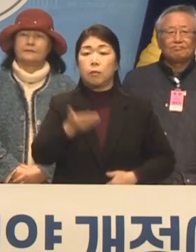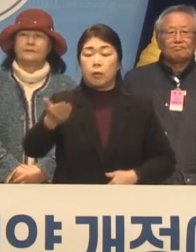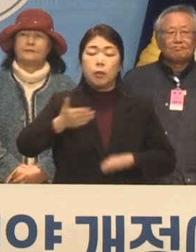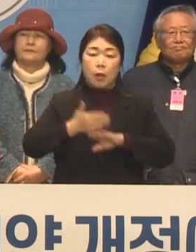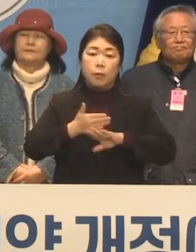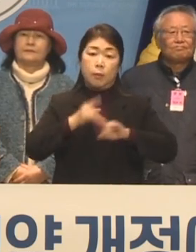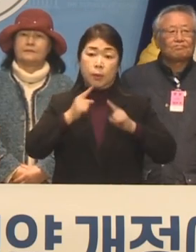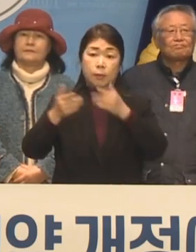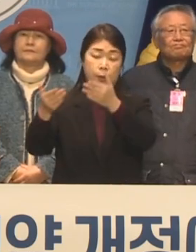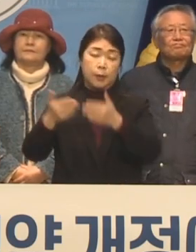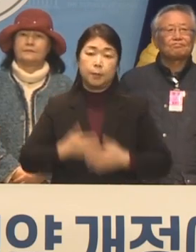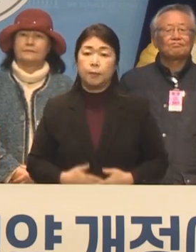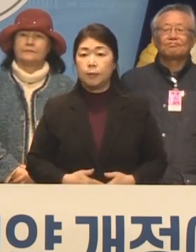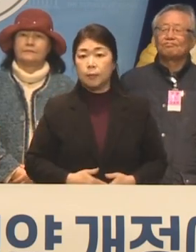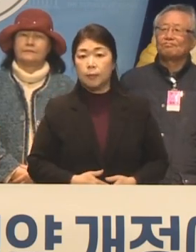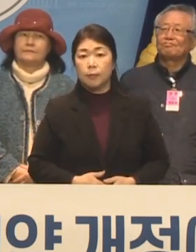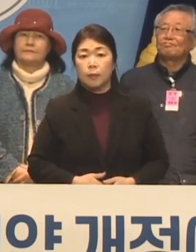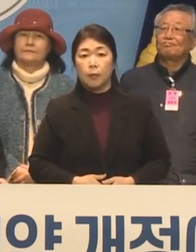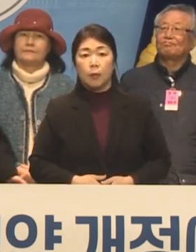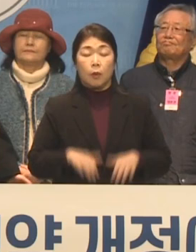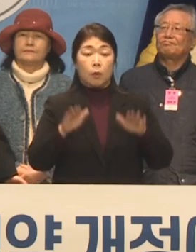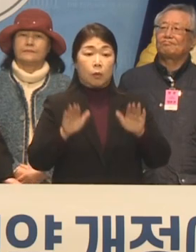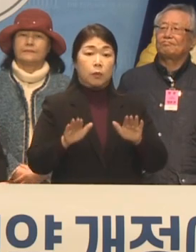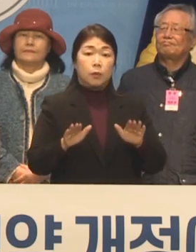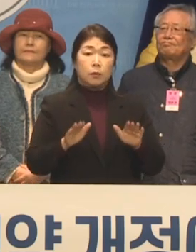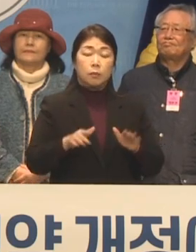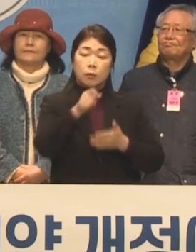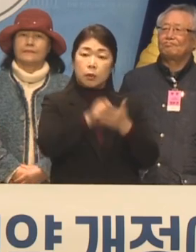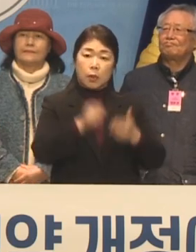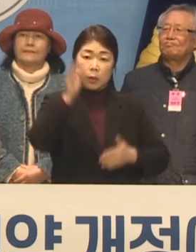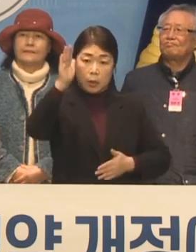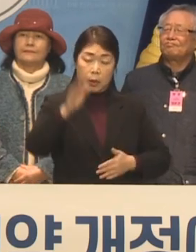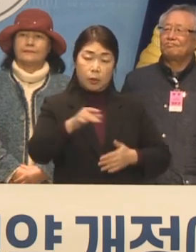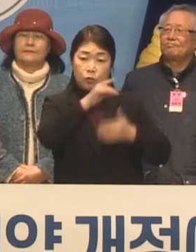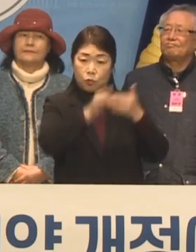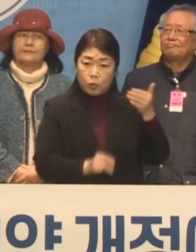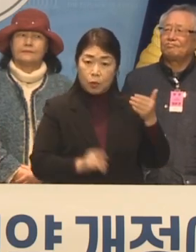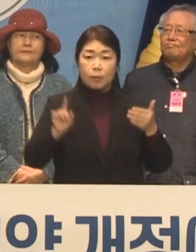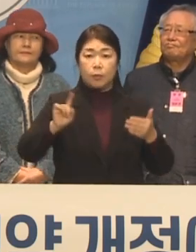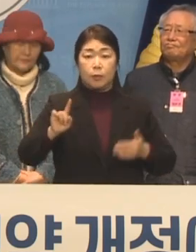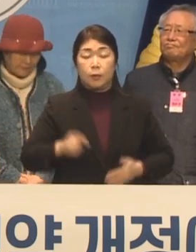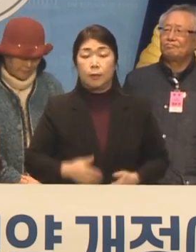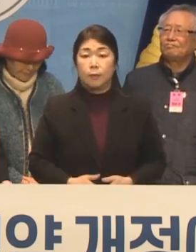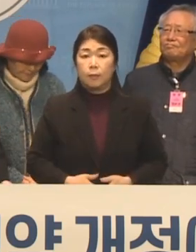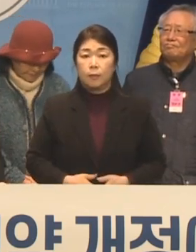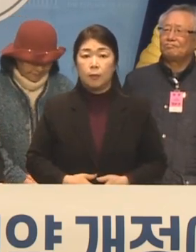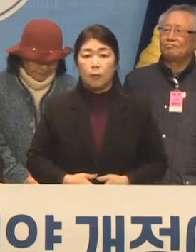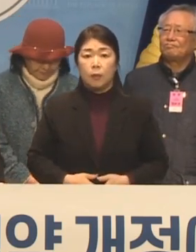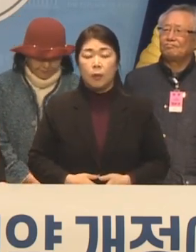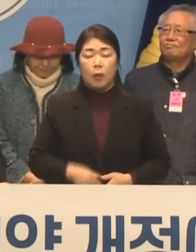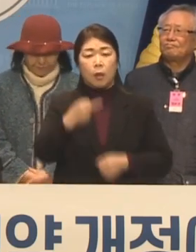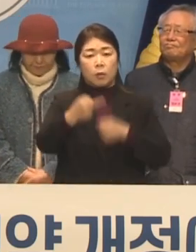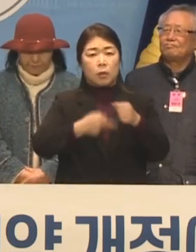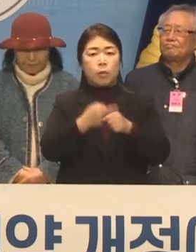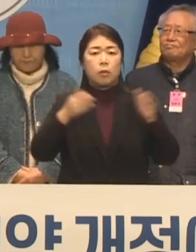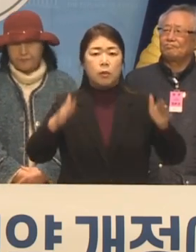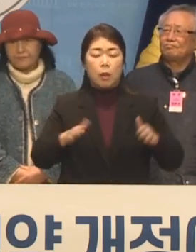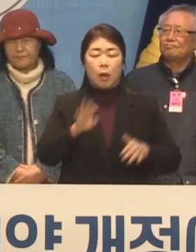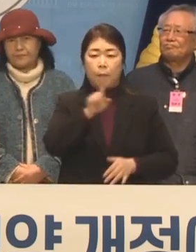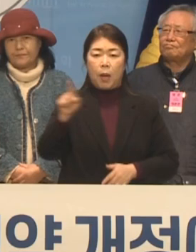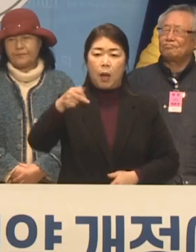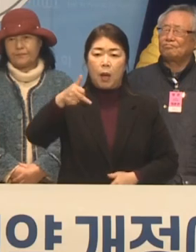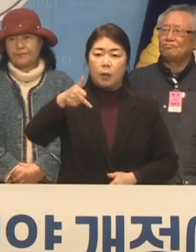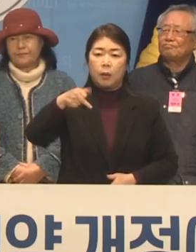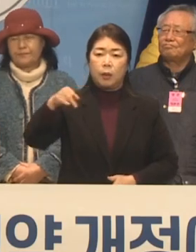감사의 말씀드립니다. 저희 오늘 기자회견 발언 순서는요. 벌써 12년째